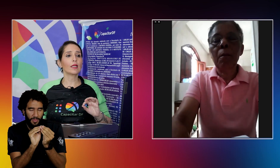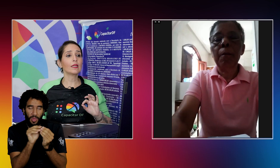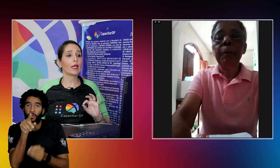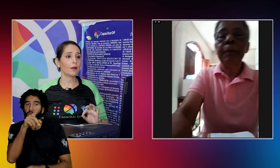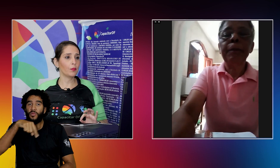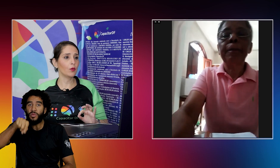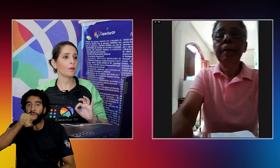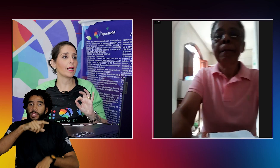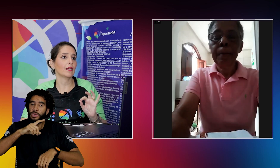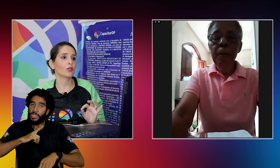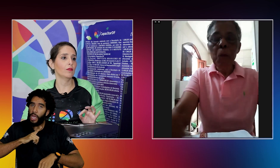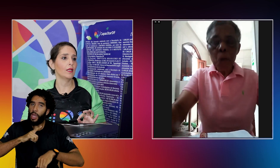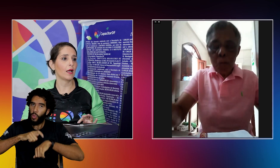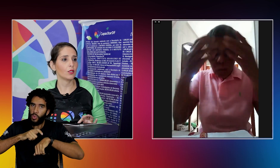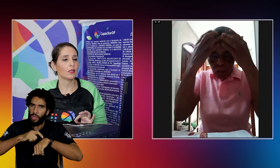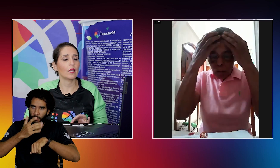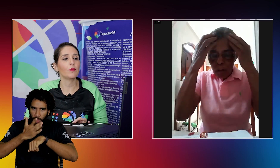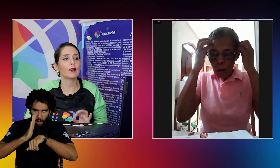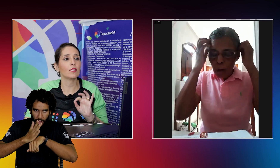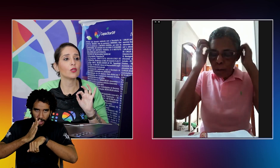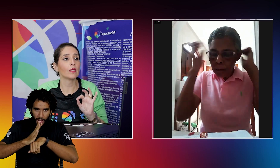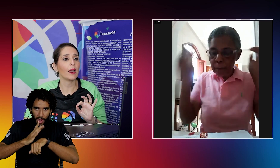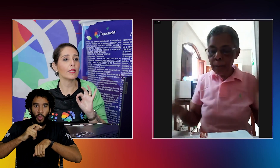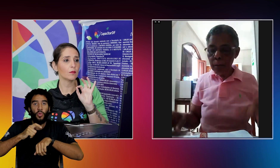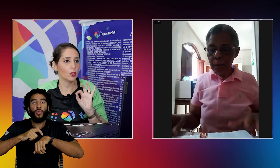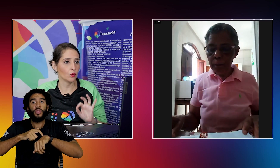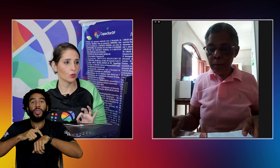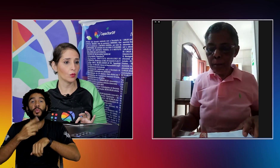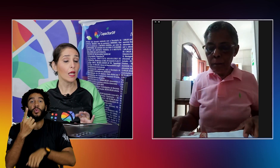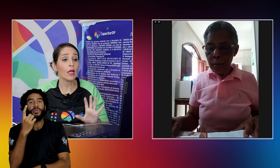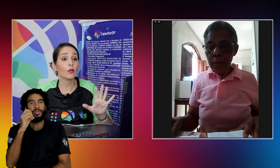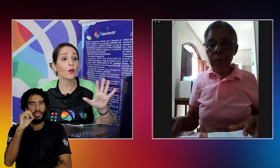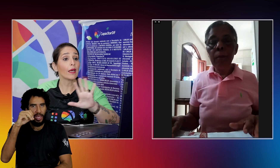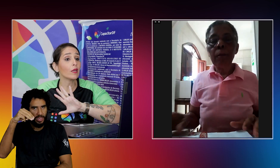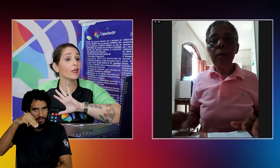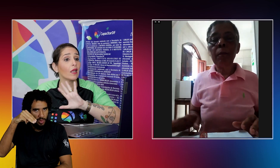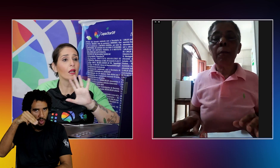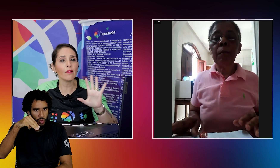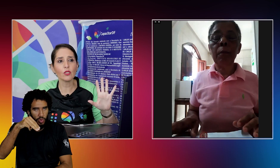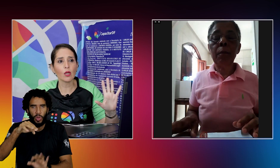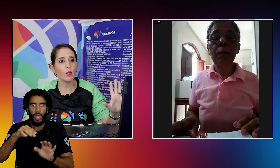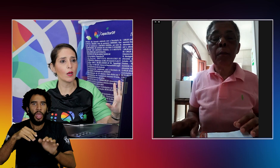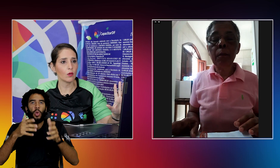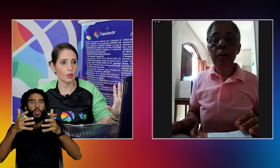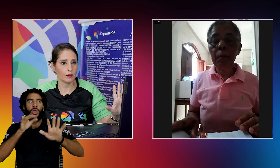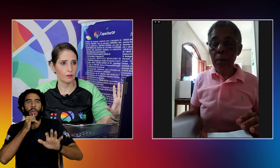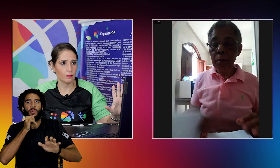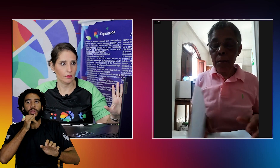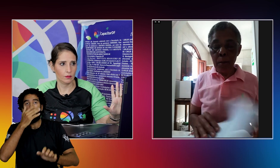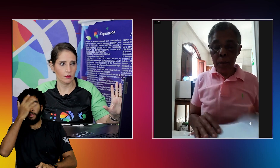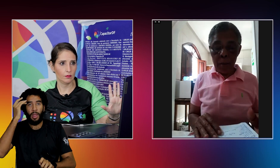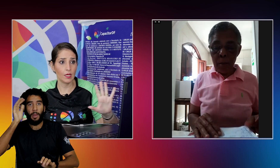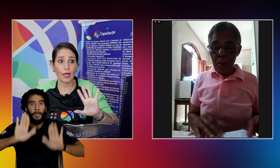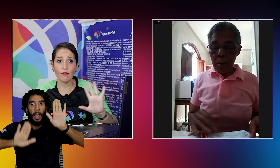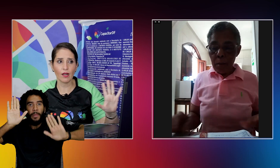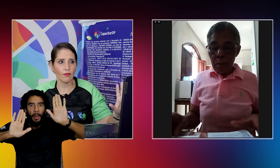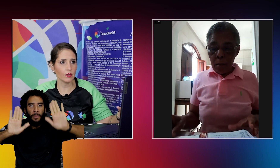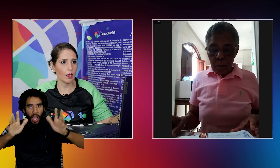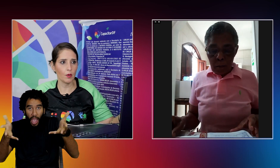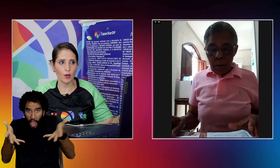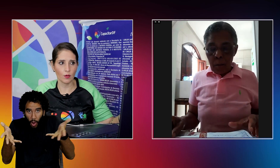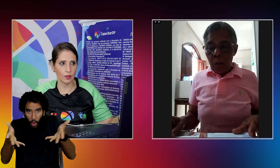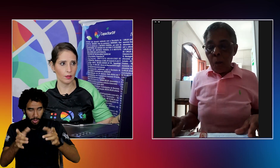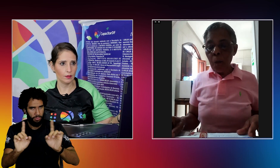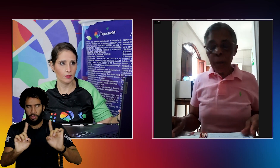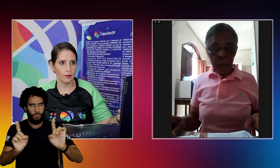vão ter tempo para essa atividade. Esse tempo vai ser de 10 minutos. Eu não quero que ninguém levante a mão agora. Ninguém vai levantar a